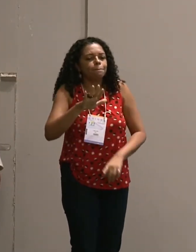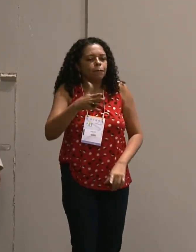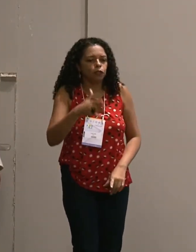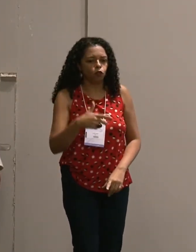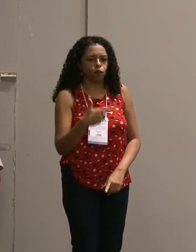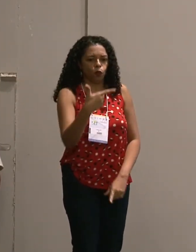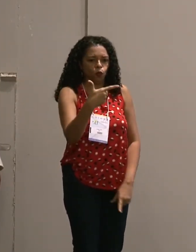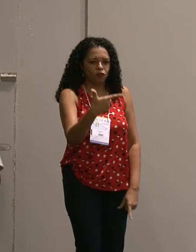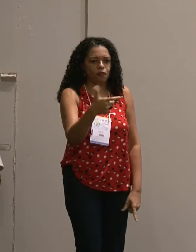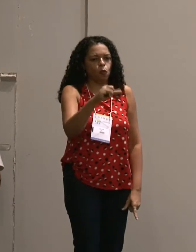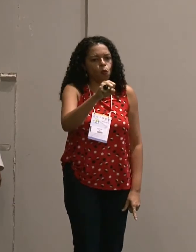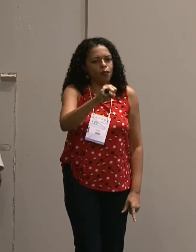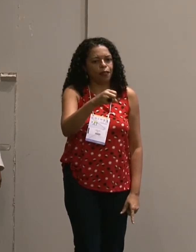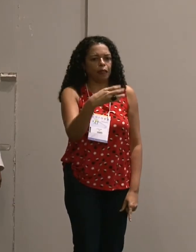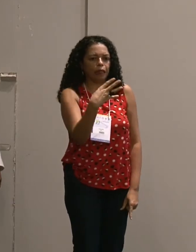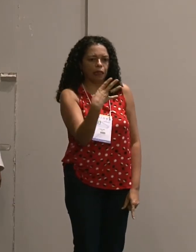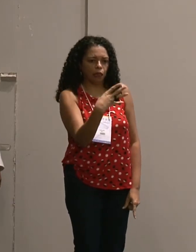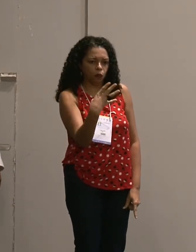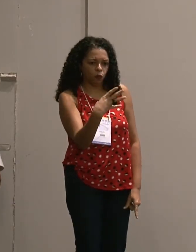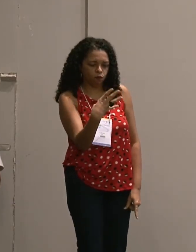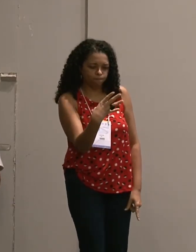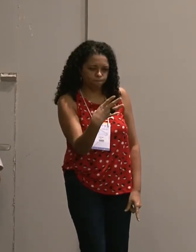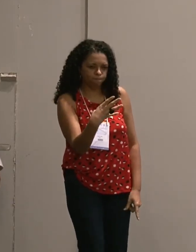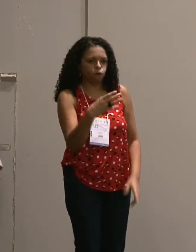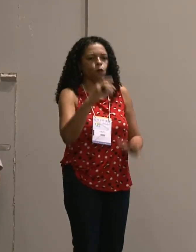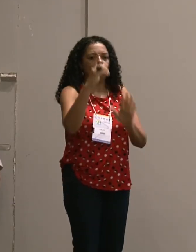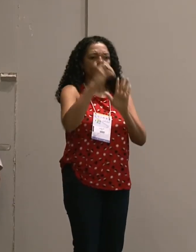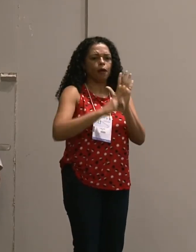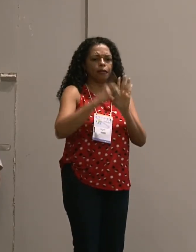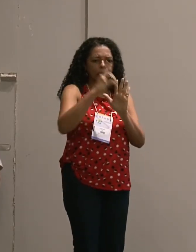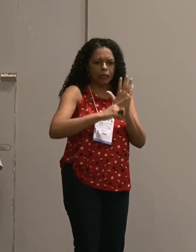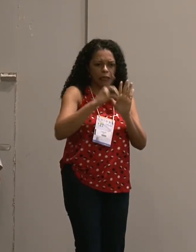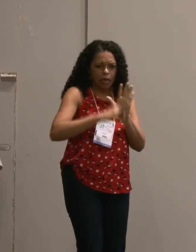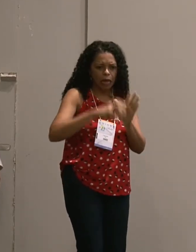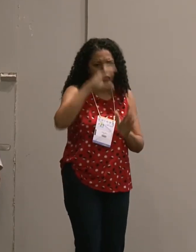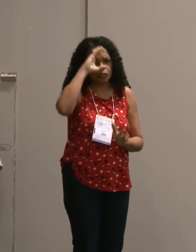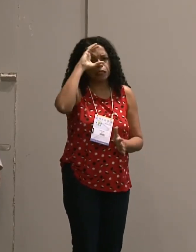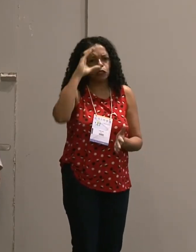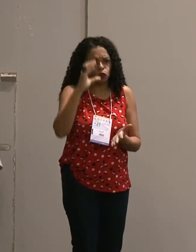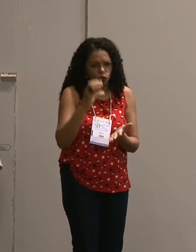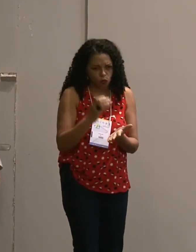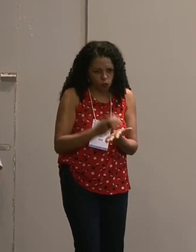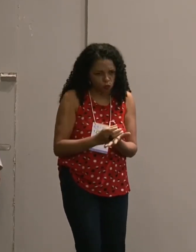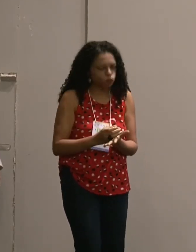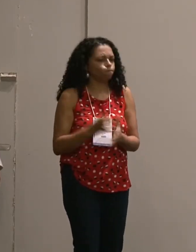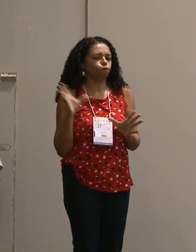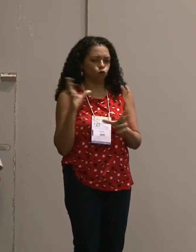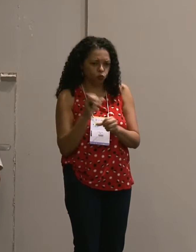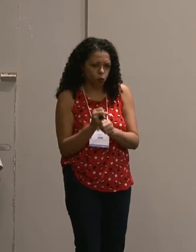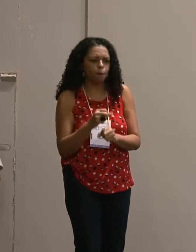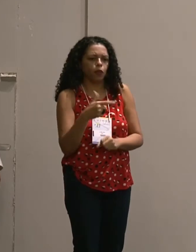nós descobrimos 284 dissertações e teses